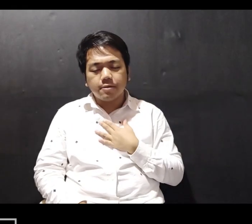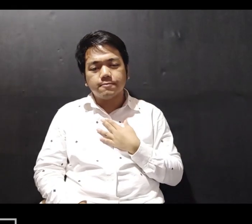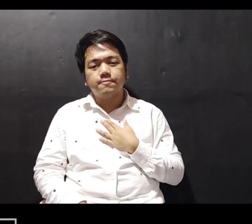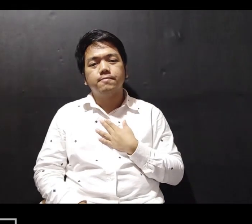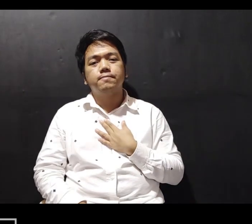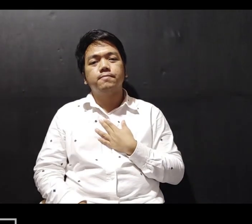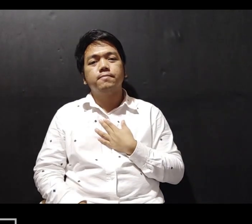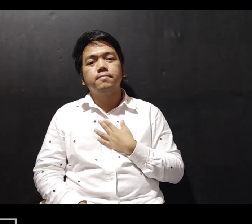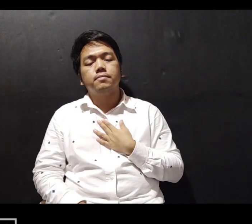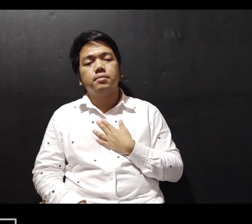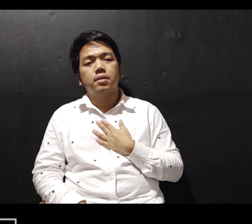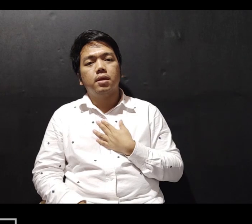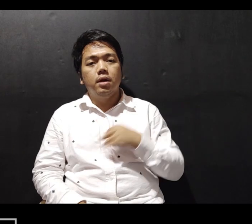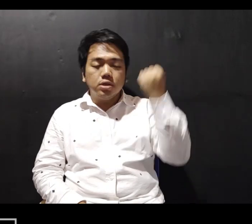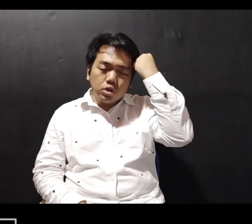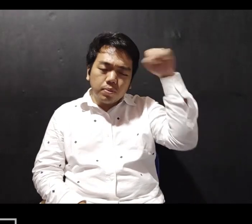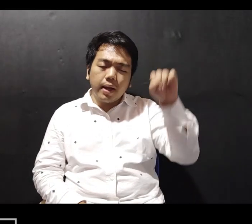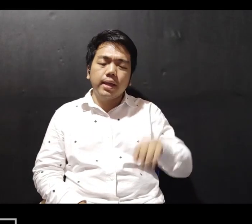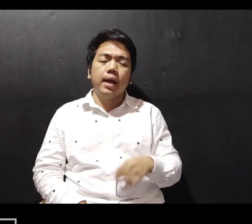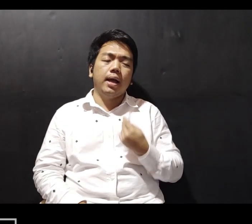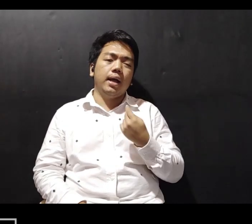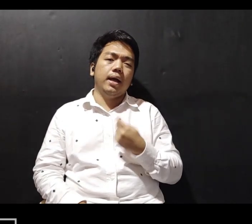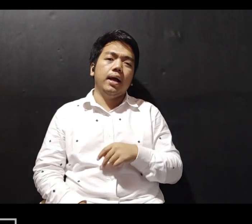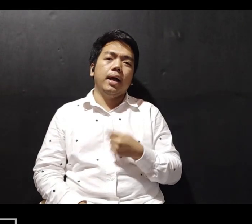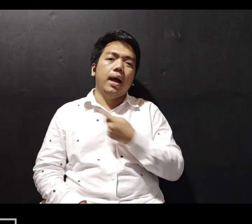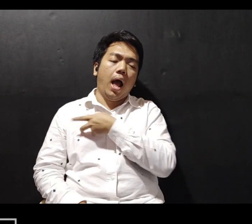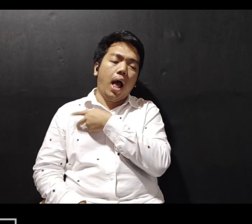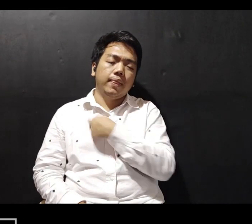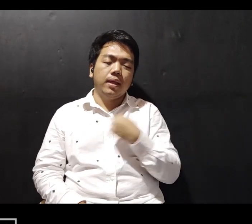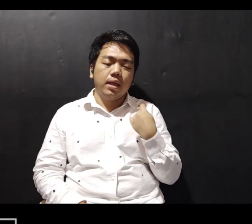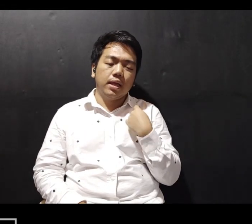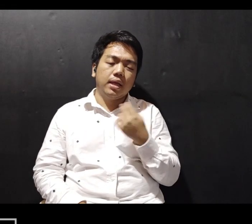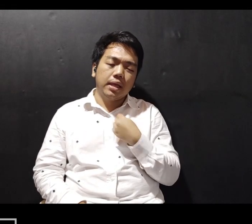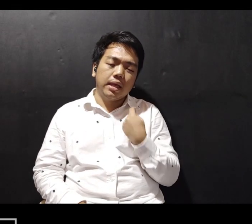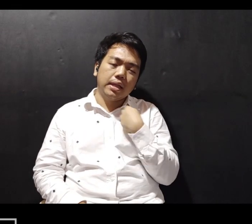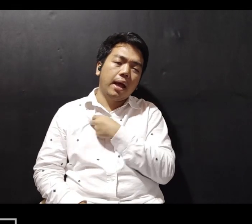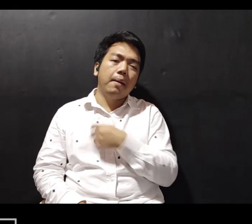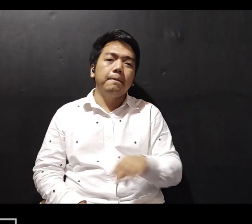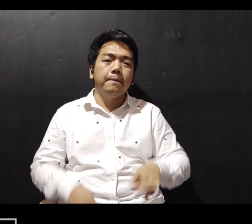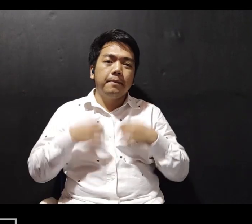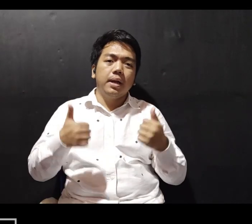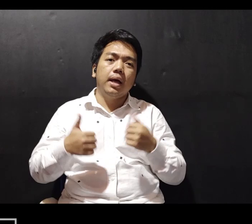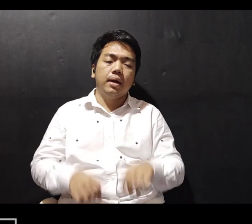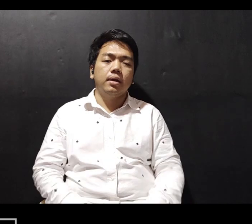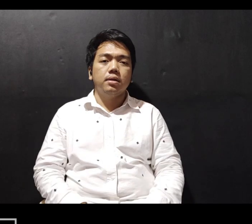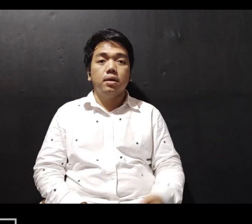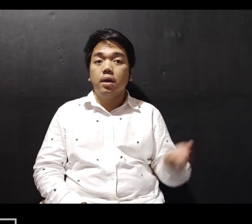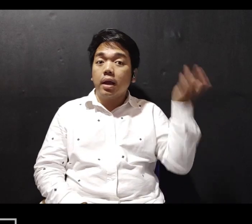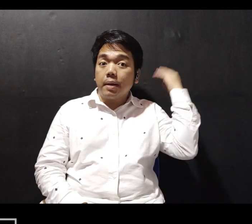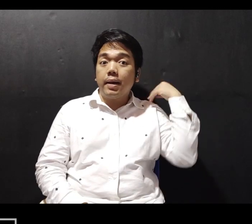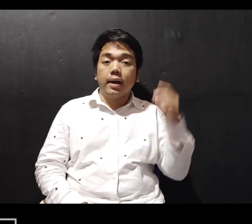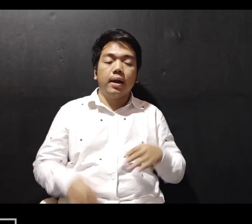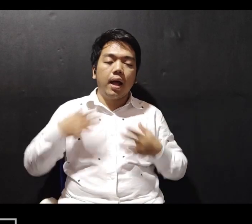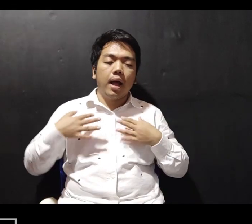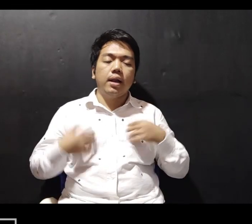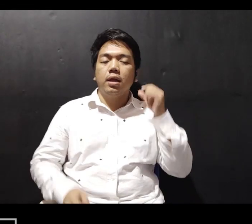sehingga kita mempunyai sikap hati yang benar. Barusan ini seorang ibu menceritakan kepada saya tentang